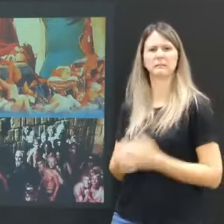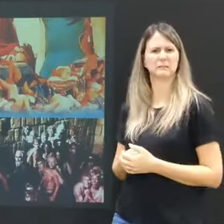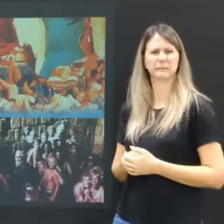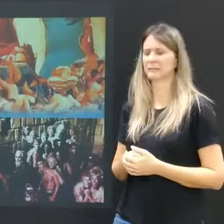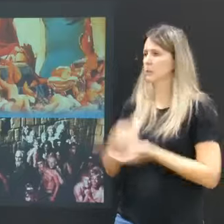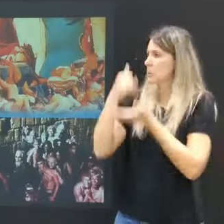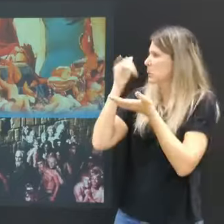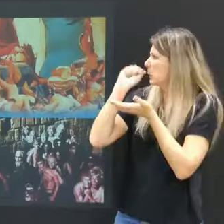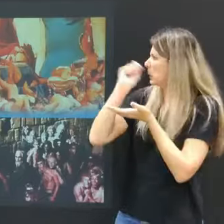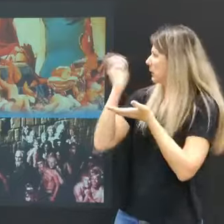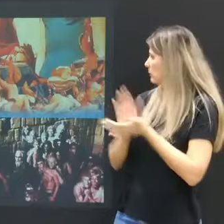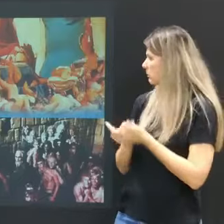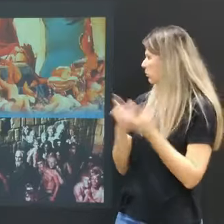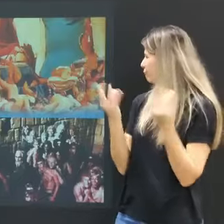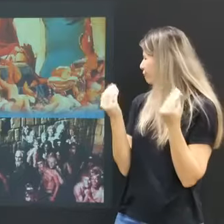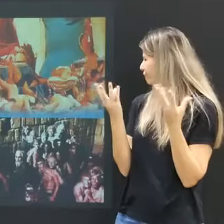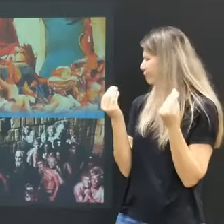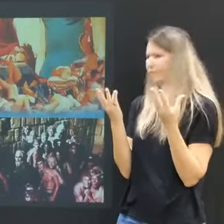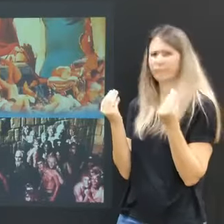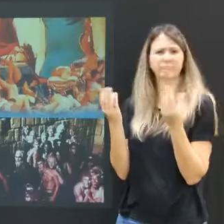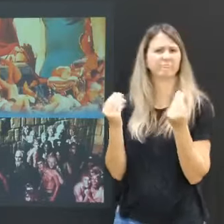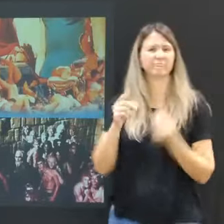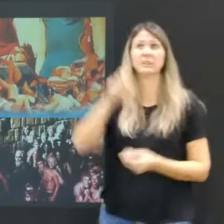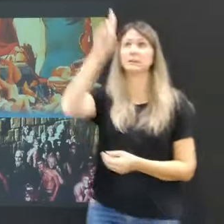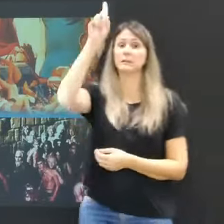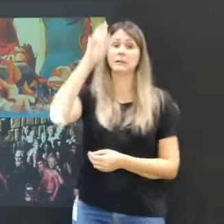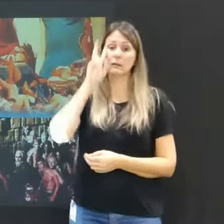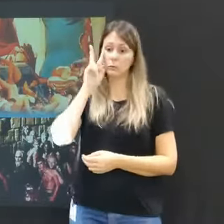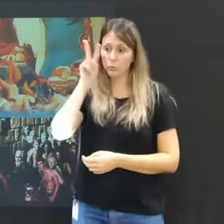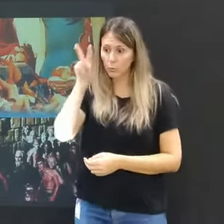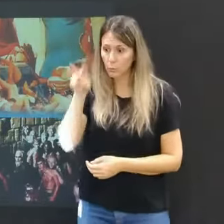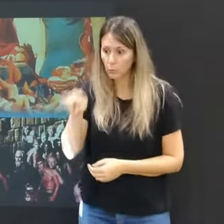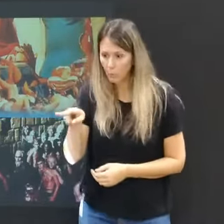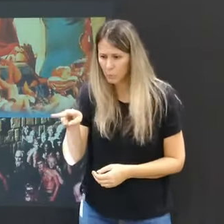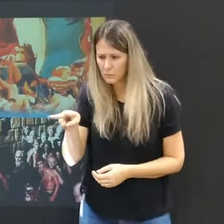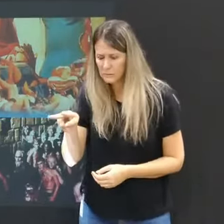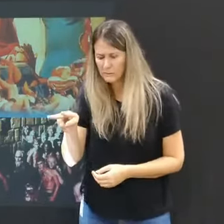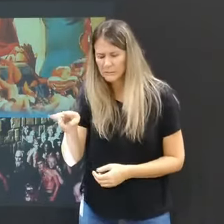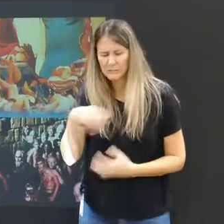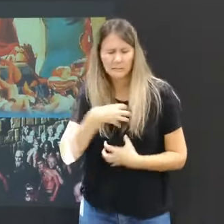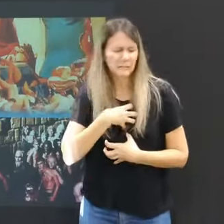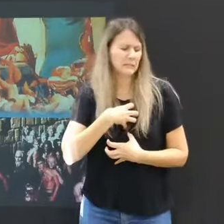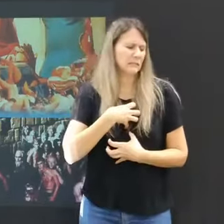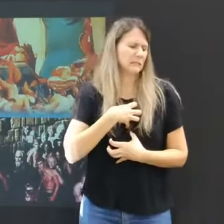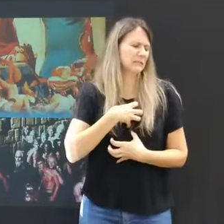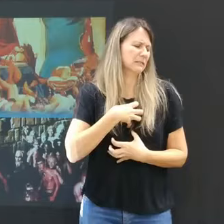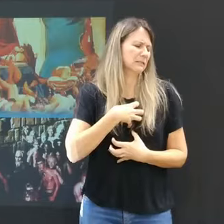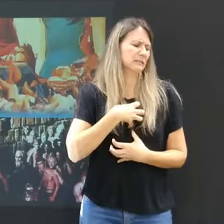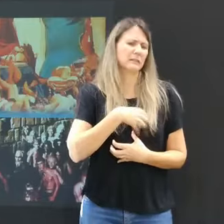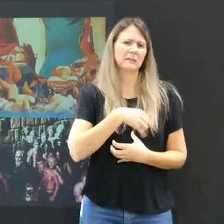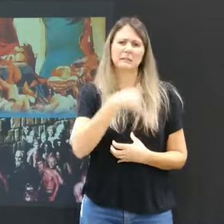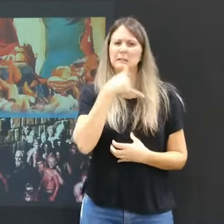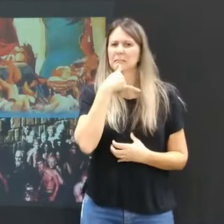Né, eram coisas de muita coisa errada. E Deus, ele viu o pecado desse povo. E Deus